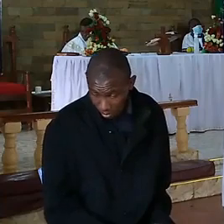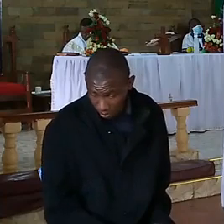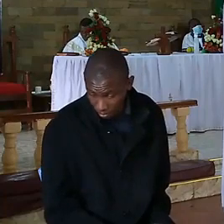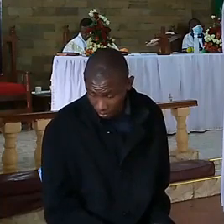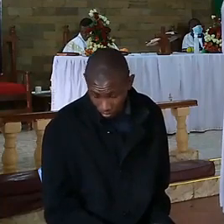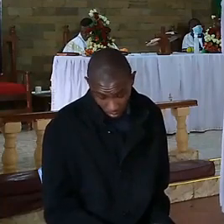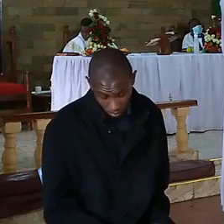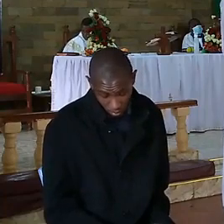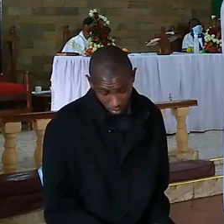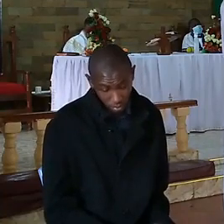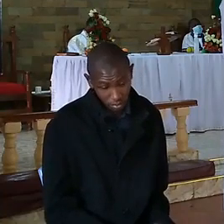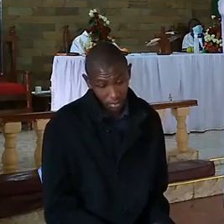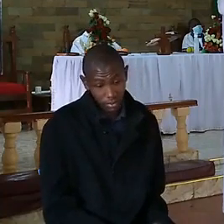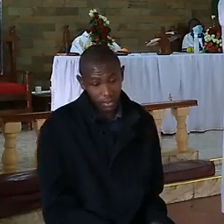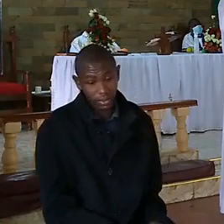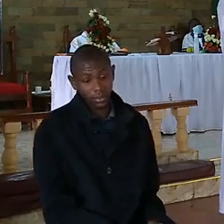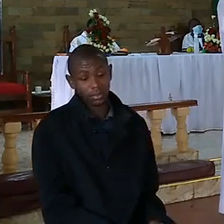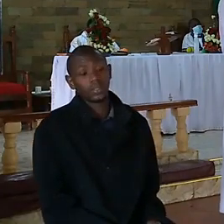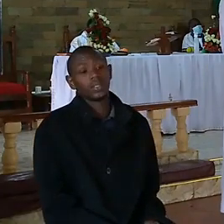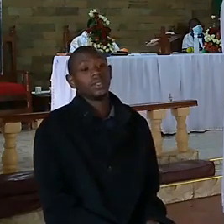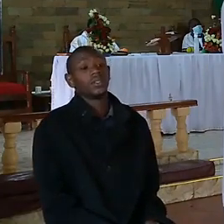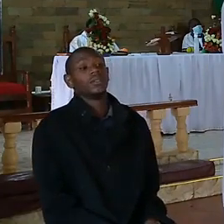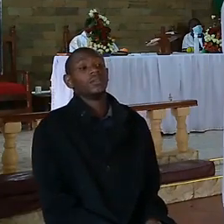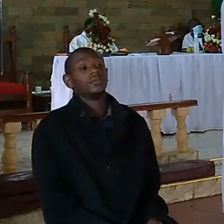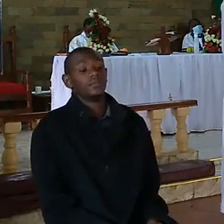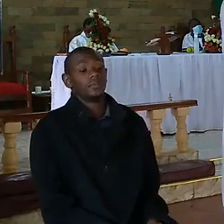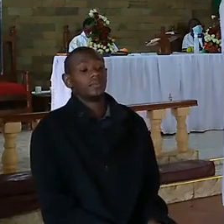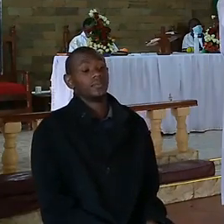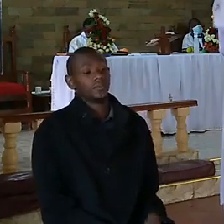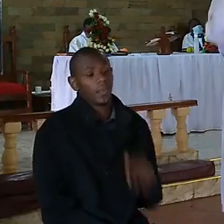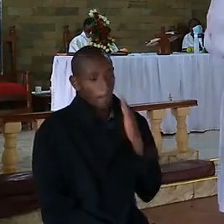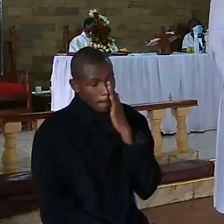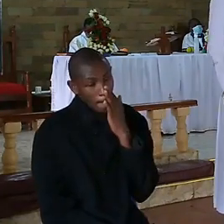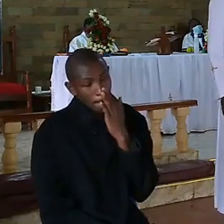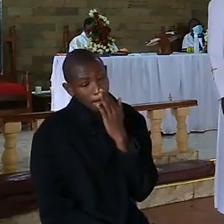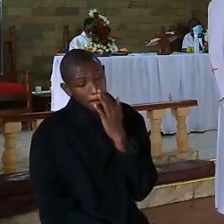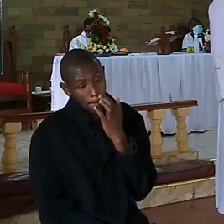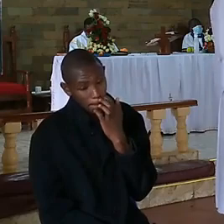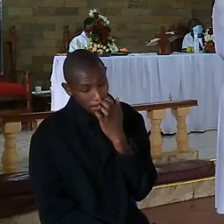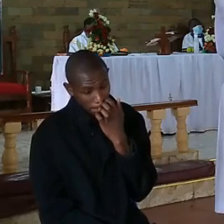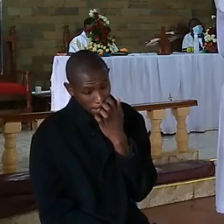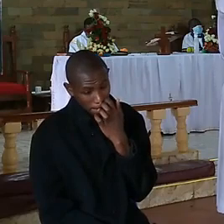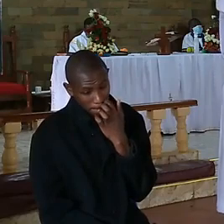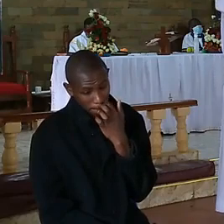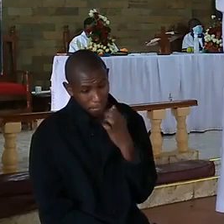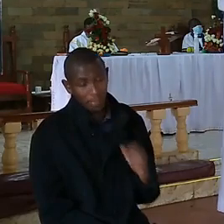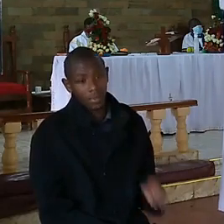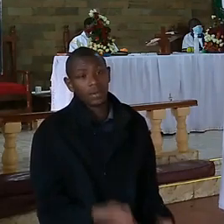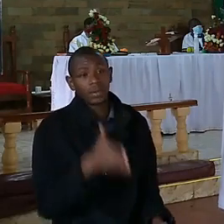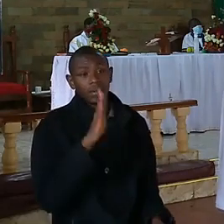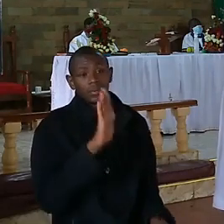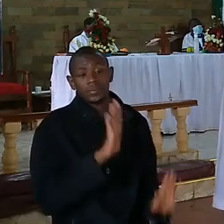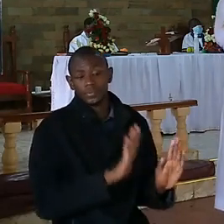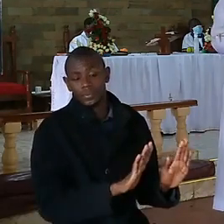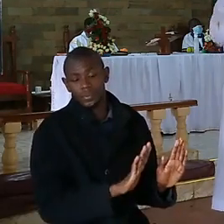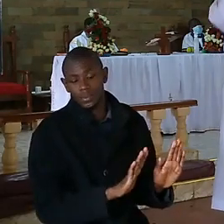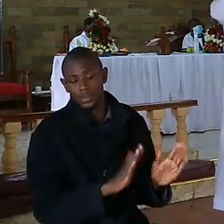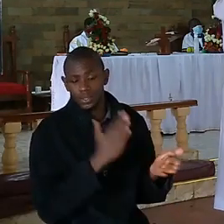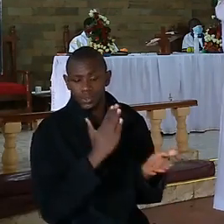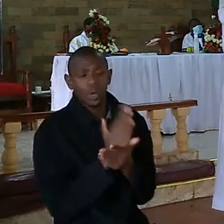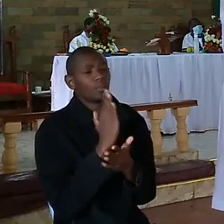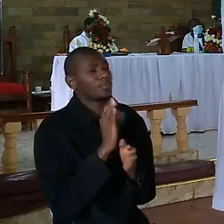mwihoko tondu ngai ndangigiririo gugukinyirira ni maundu maria maguthiururukiirie ngai ndangigiririo gugukinyira na